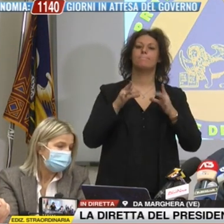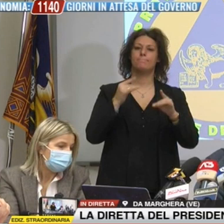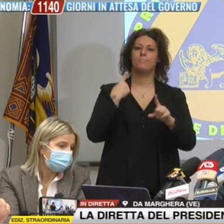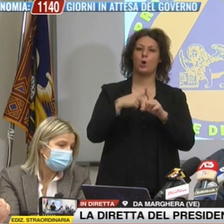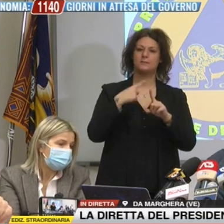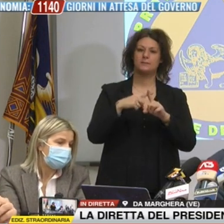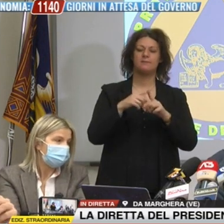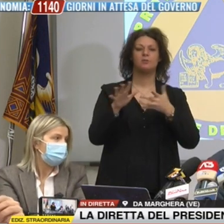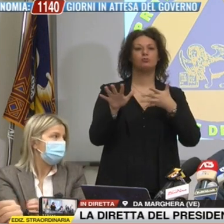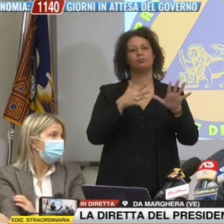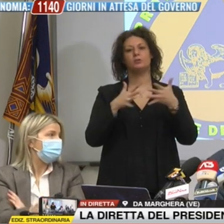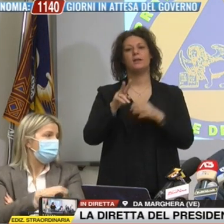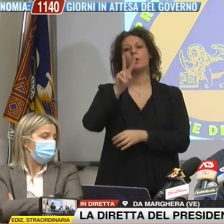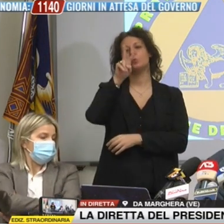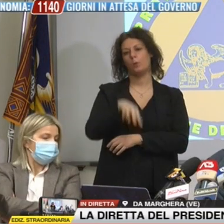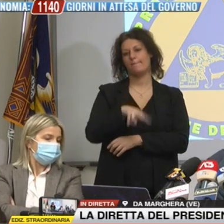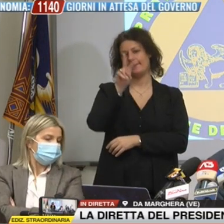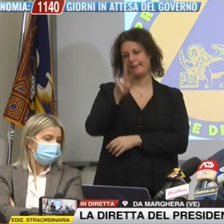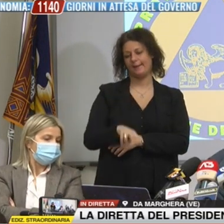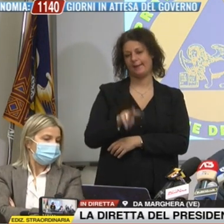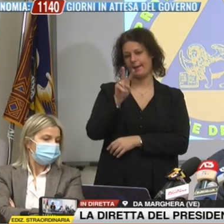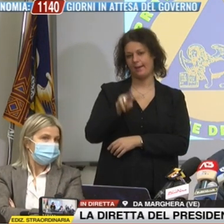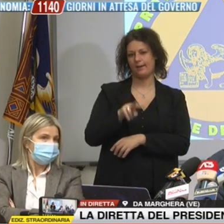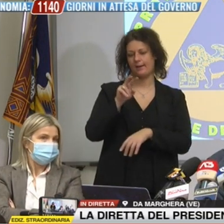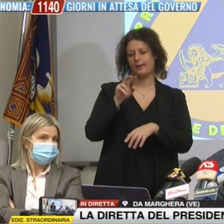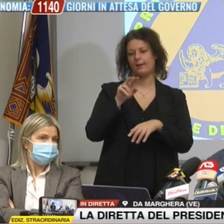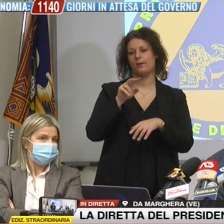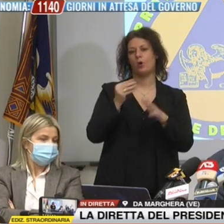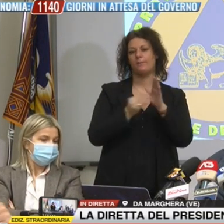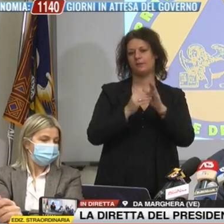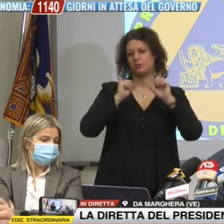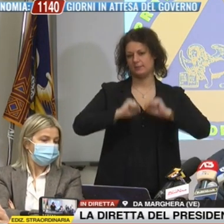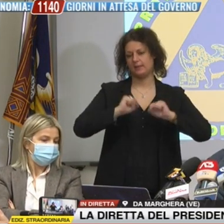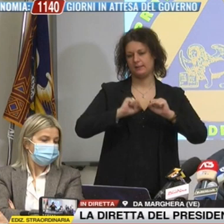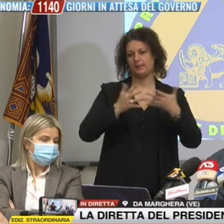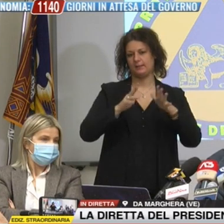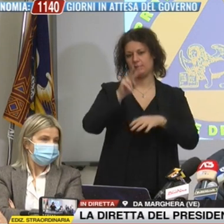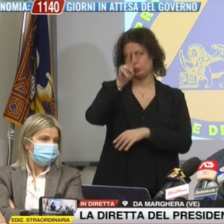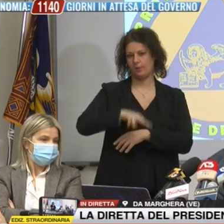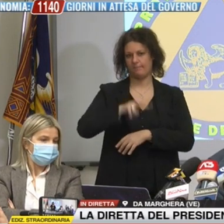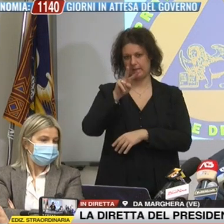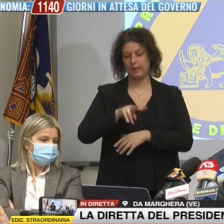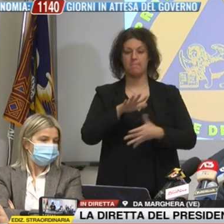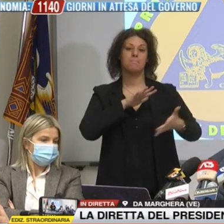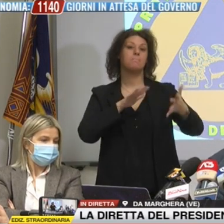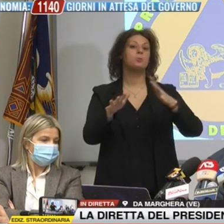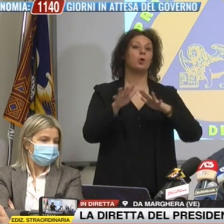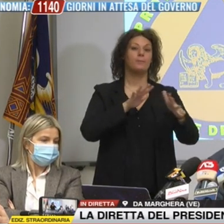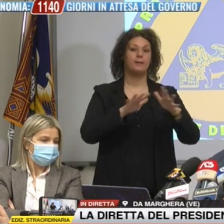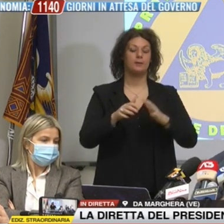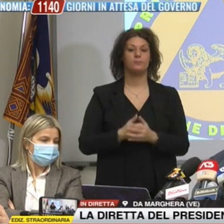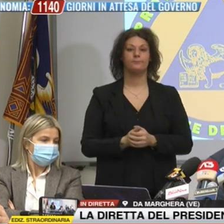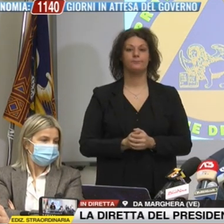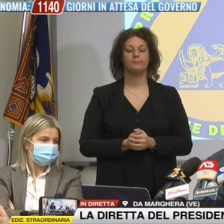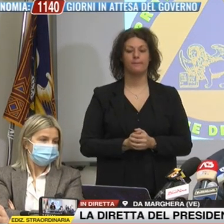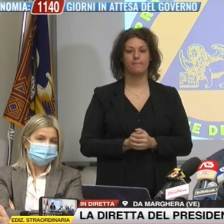unità. Questo però sappiamo essere un dato un po' sovrastimato, perché l'uscita dalla negatività